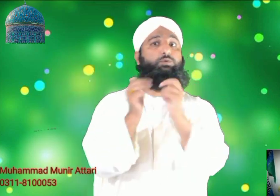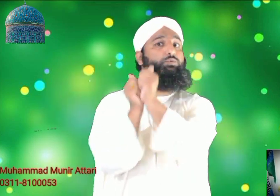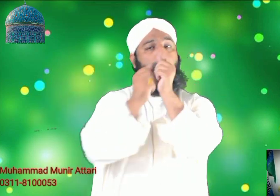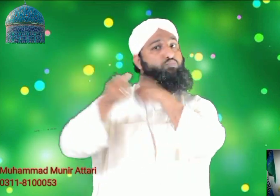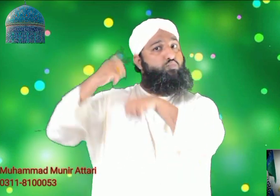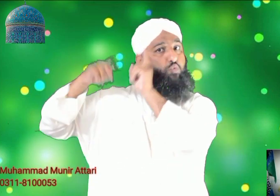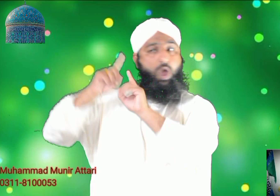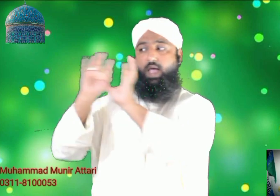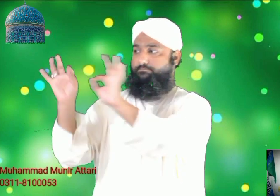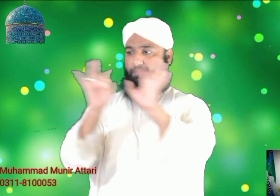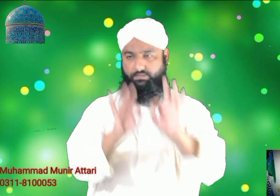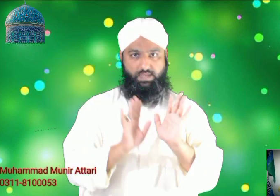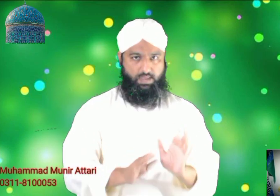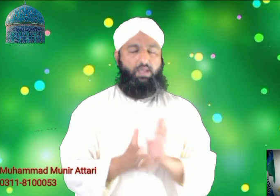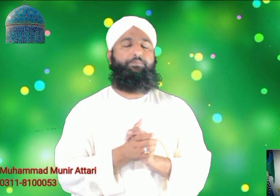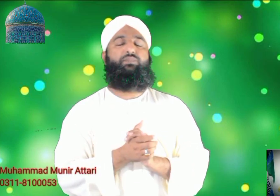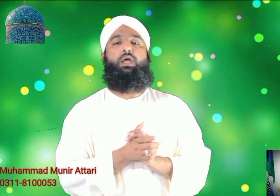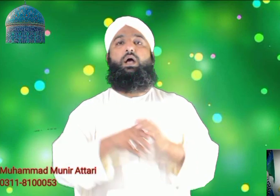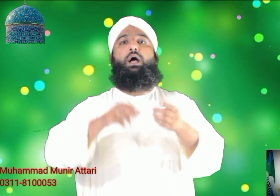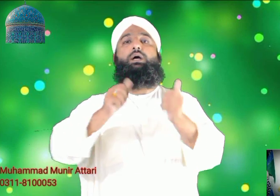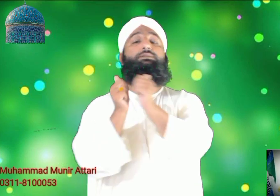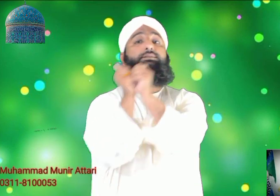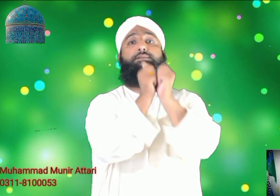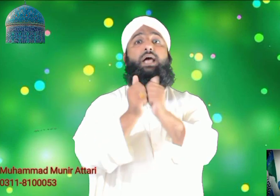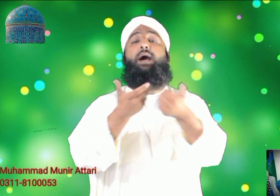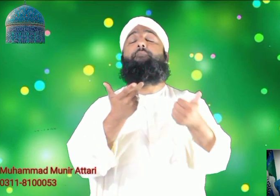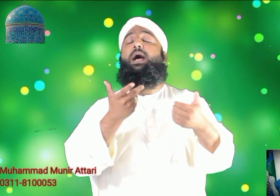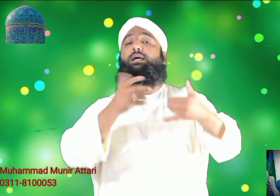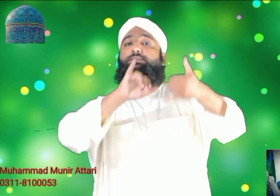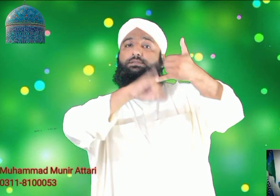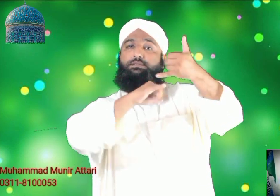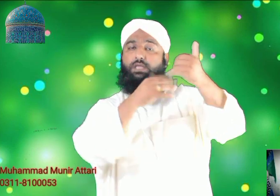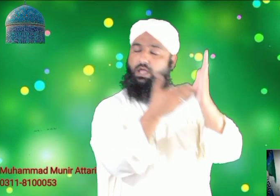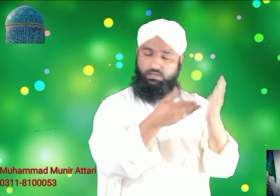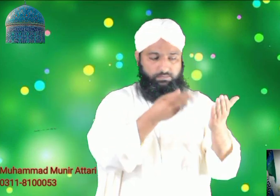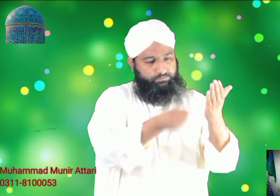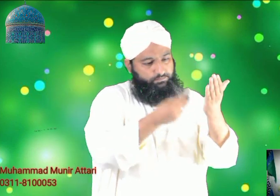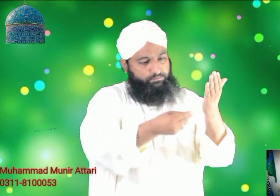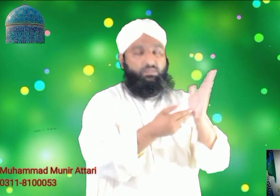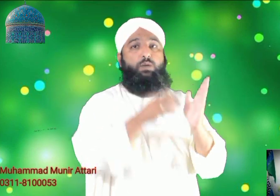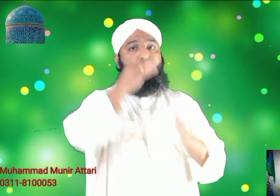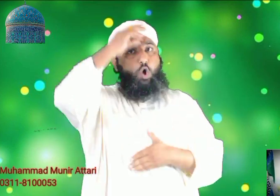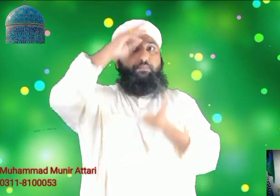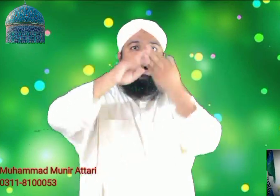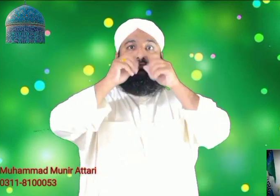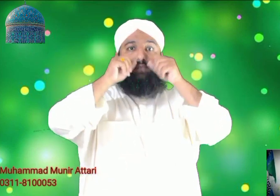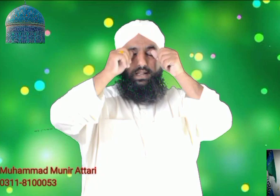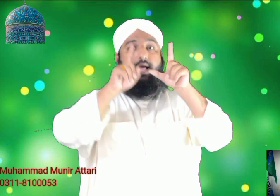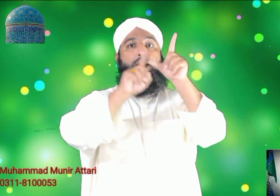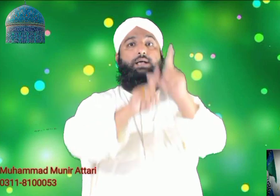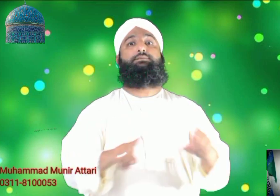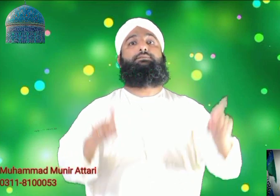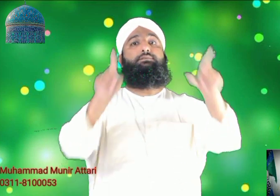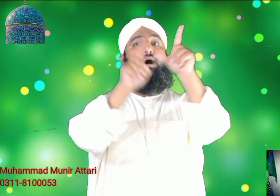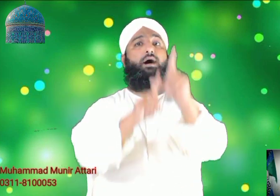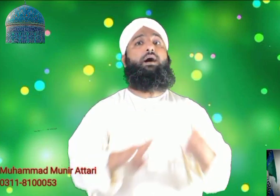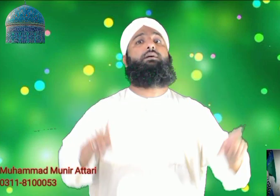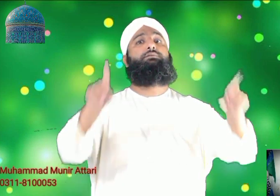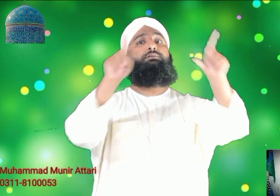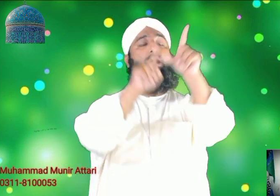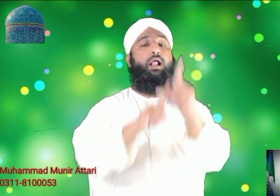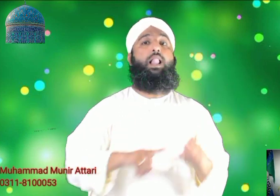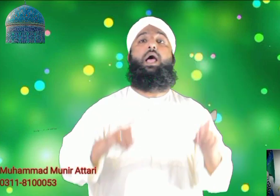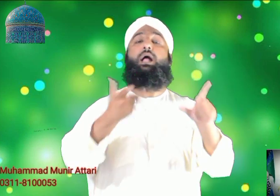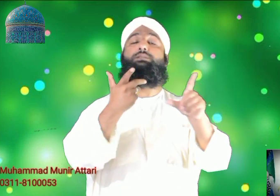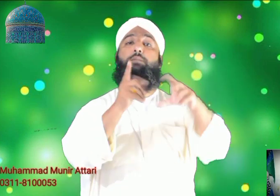بن نبی پاک علیہ الصلوۃ والسلام کے بارے میں امام بہقی کی روایت ہے کہ پیارے آقا ہر سال شہدائے احد کی مزارات پر